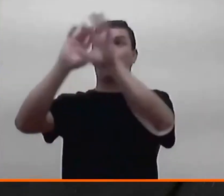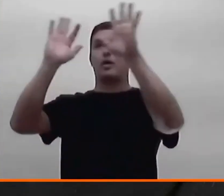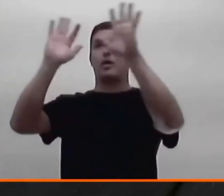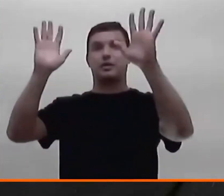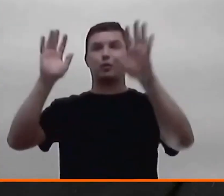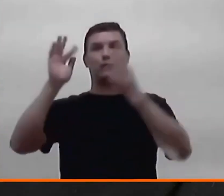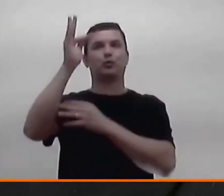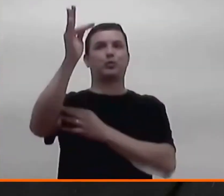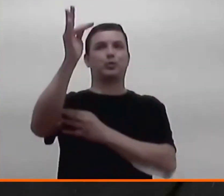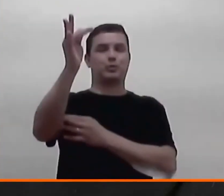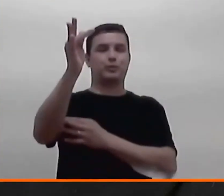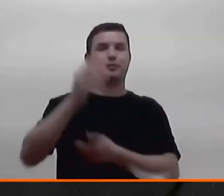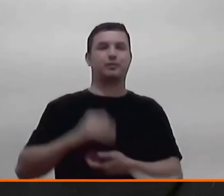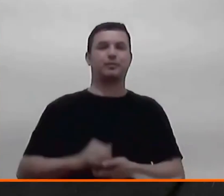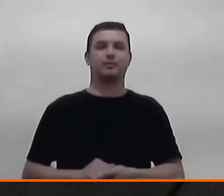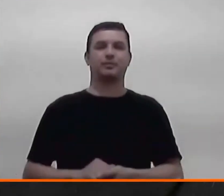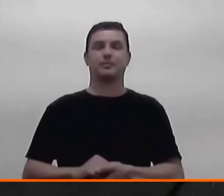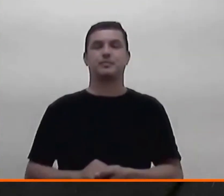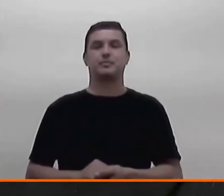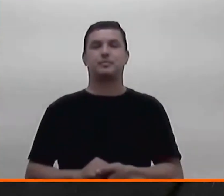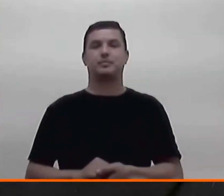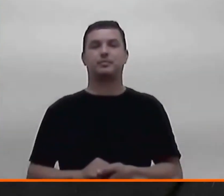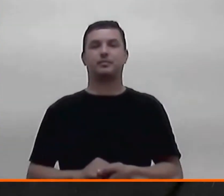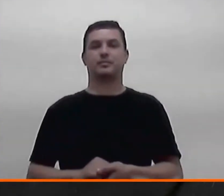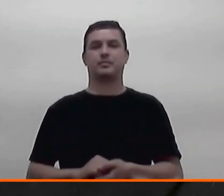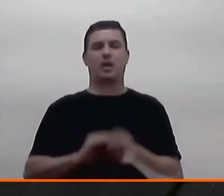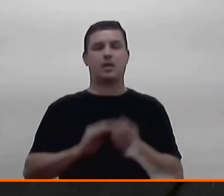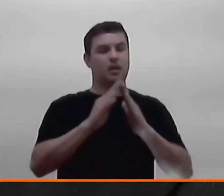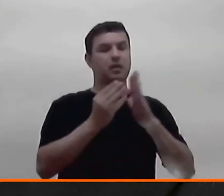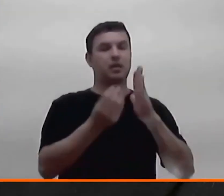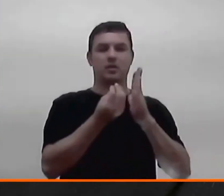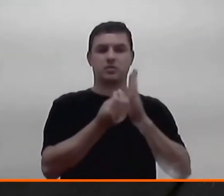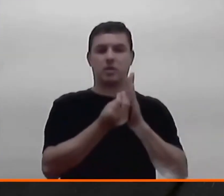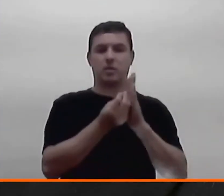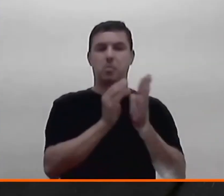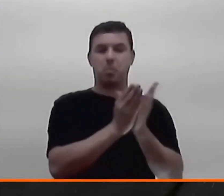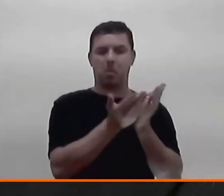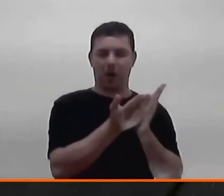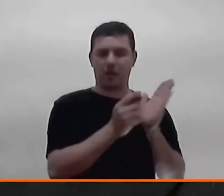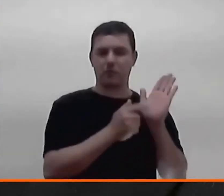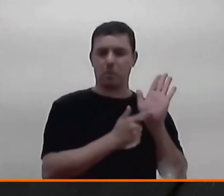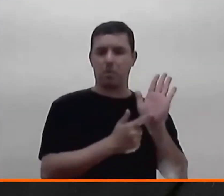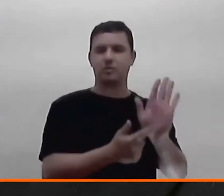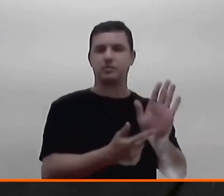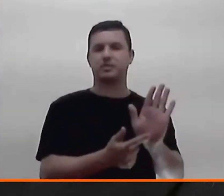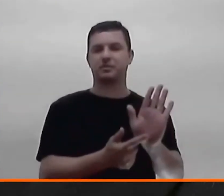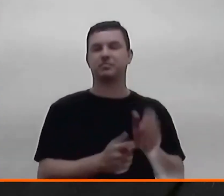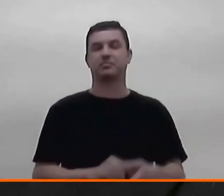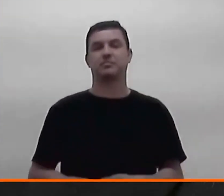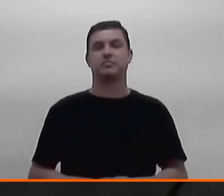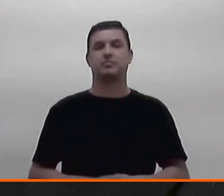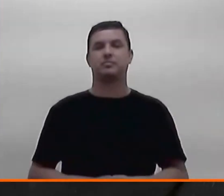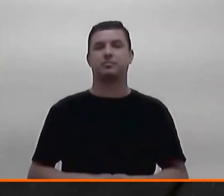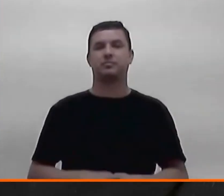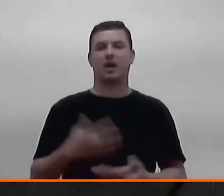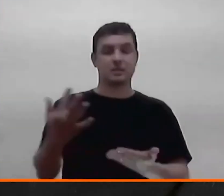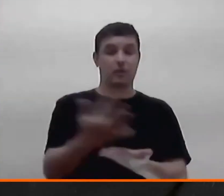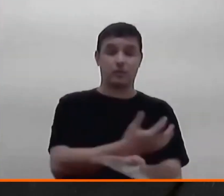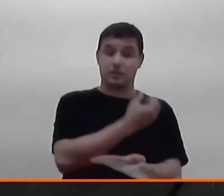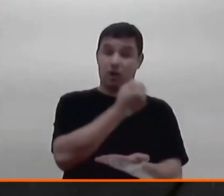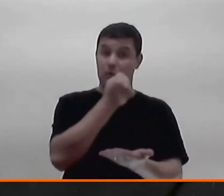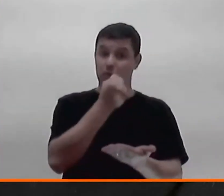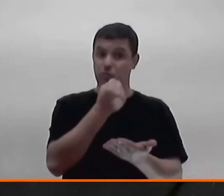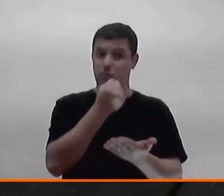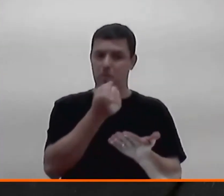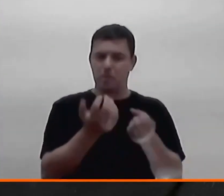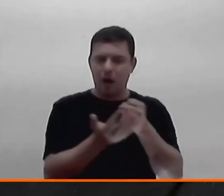esse tipo de falar na igreja. Ó Senhor Jesus, desde salvação inicial até passando